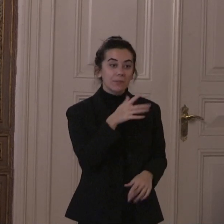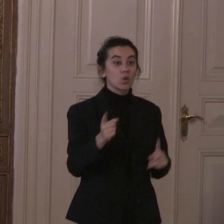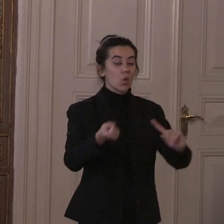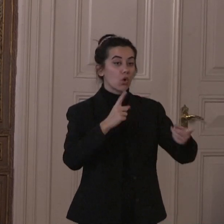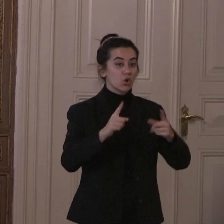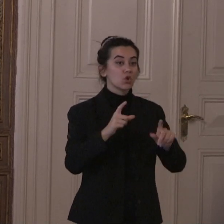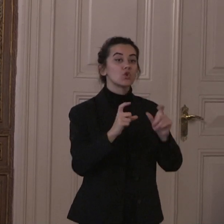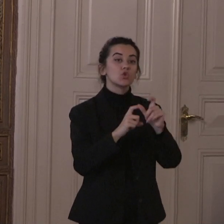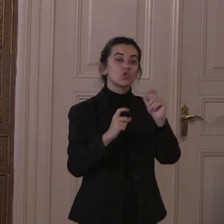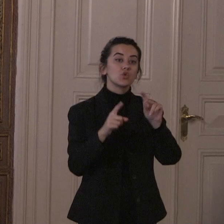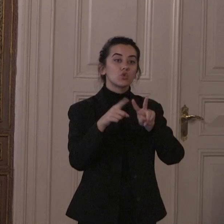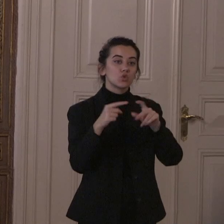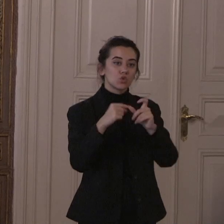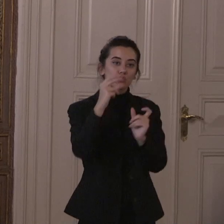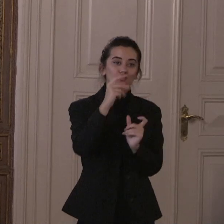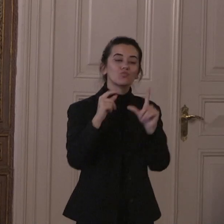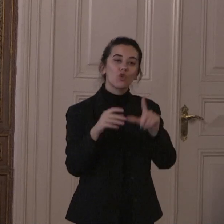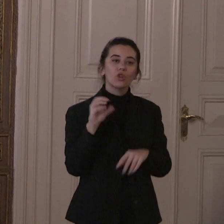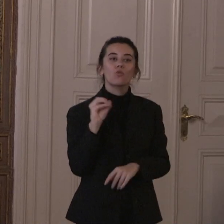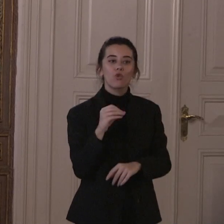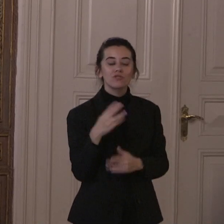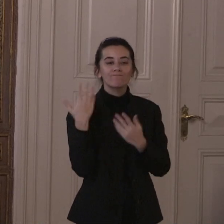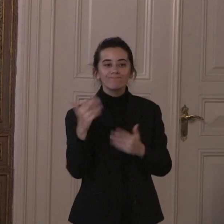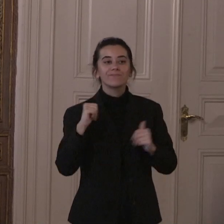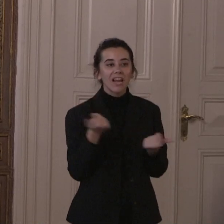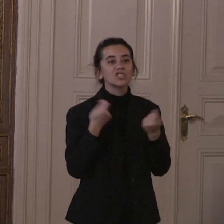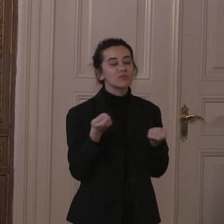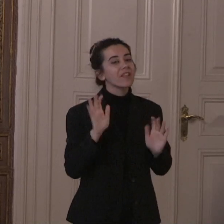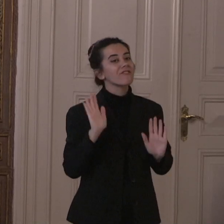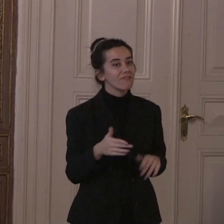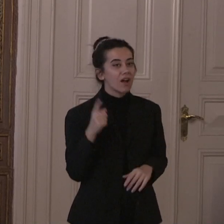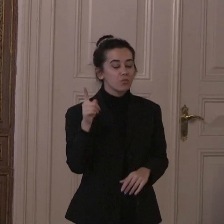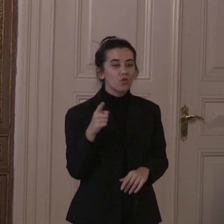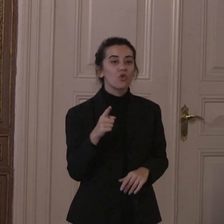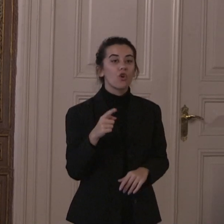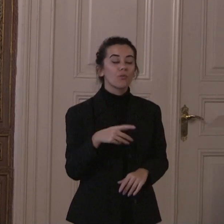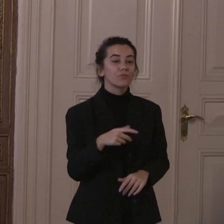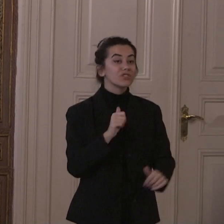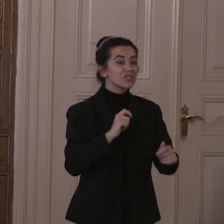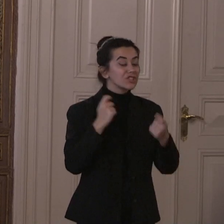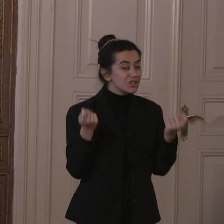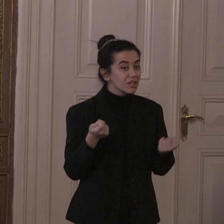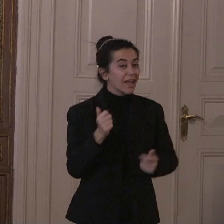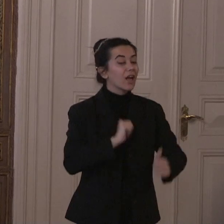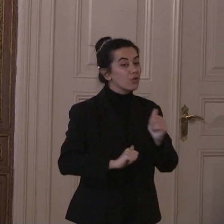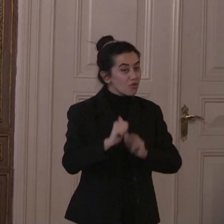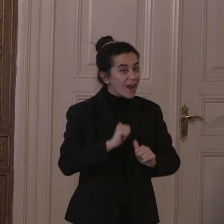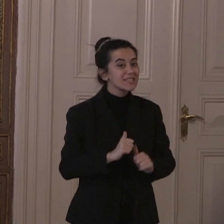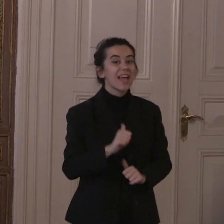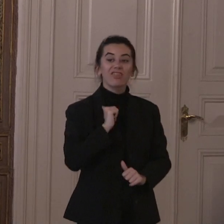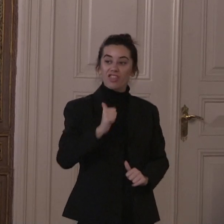Saçlı hocamız da çok kıymetli çalışmalar yaptılar. Akademik danışmanlarımızın bir kısmı burada bugün.